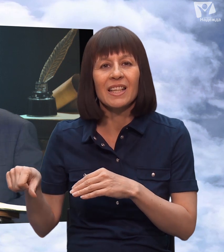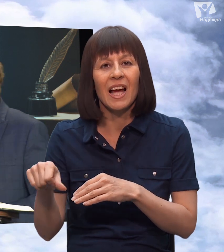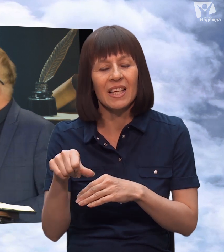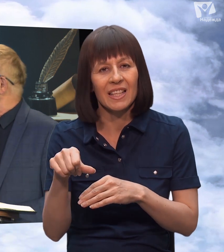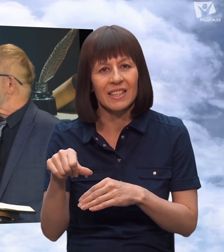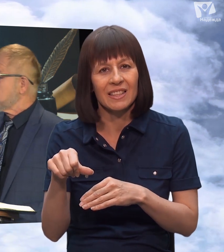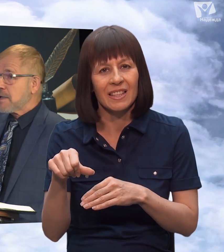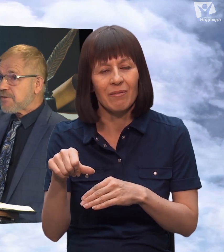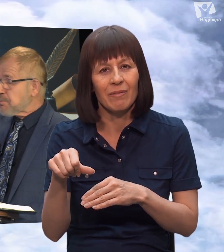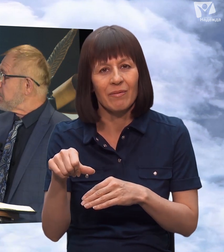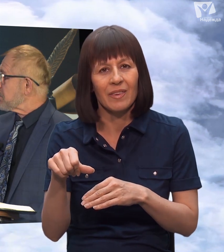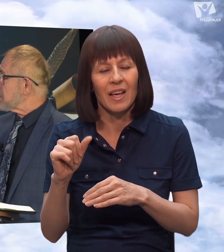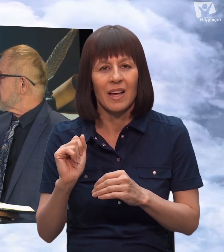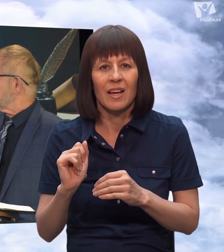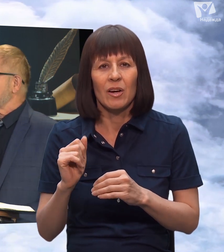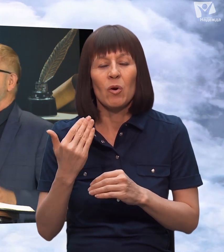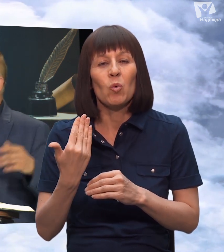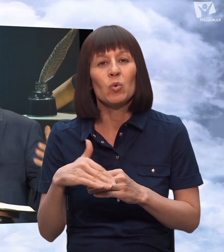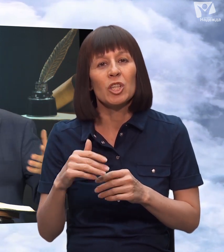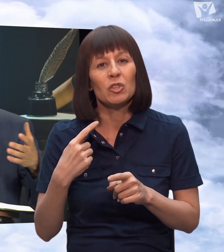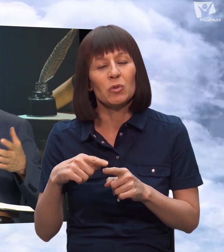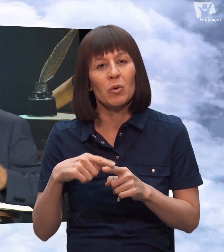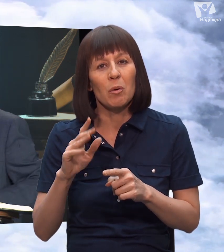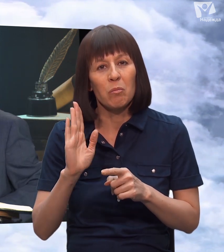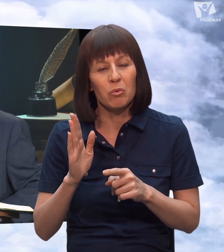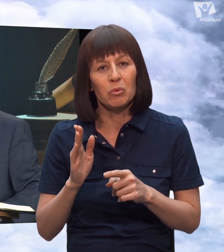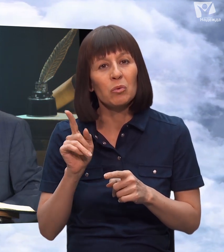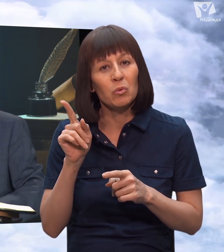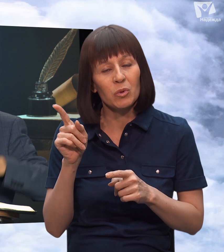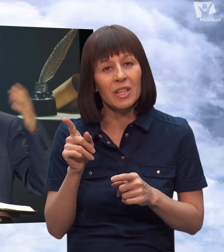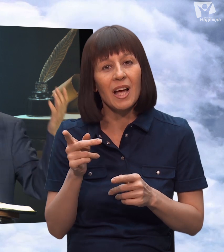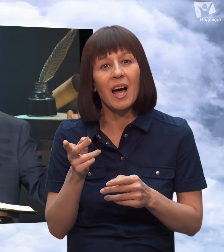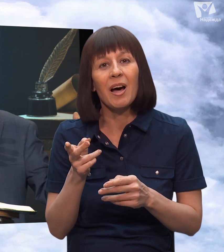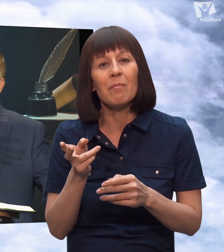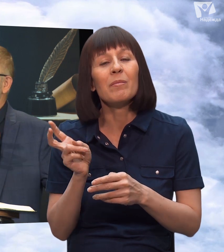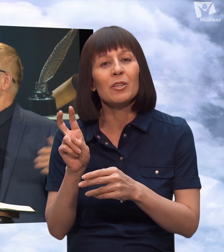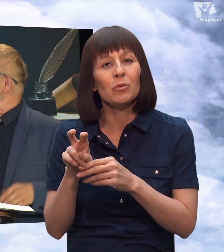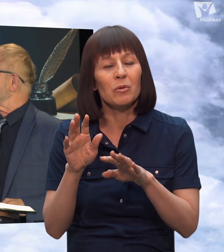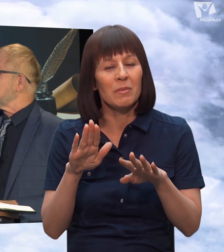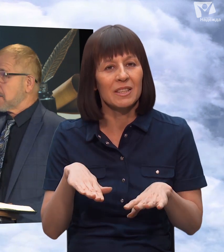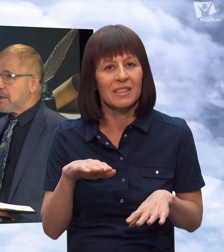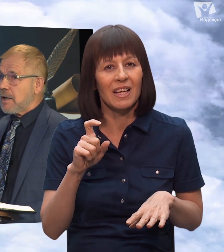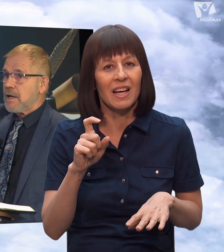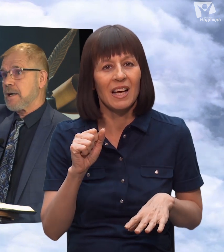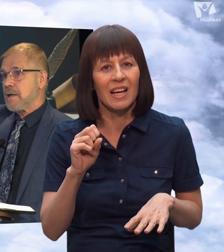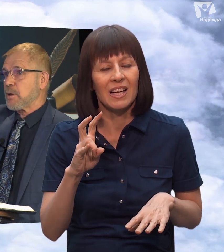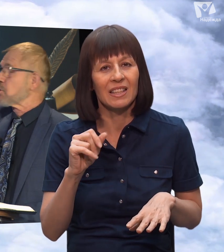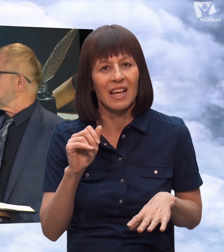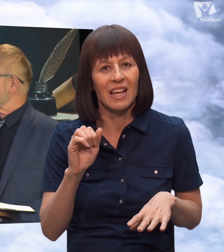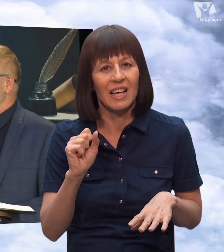моисея вспомнить весь этот путь и что была в начале когда они